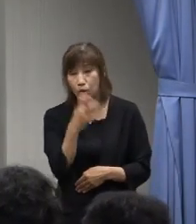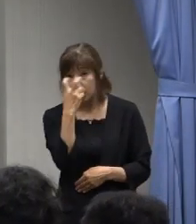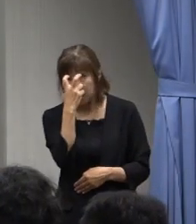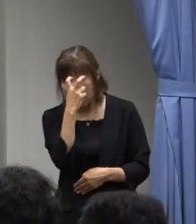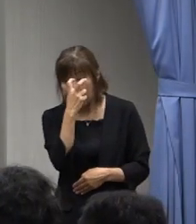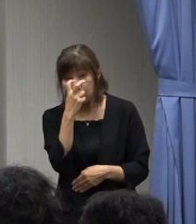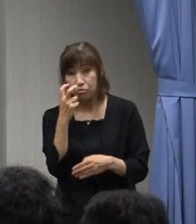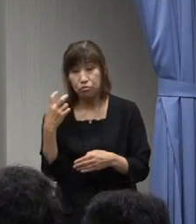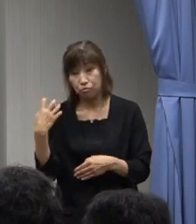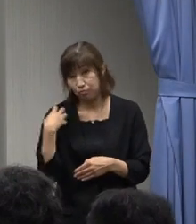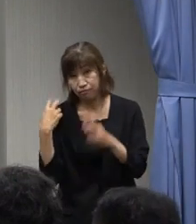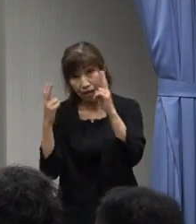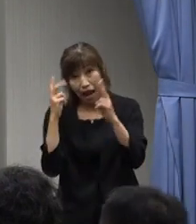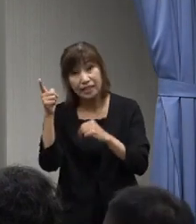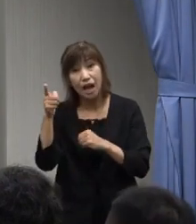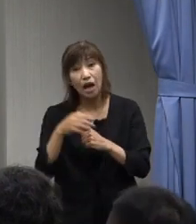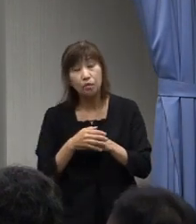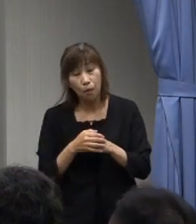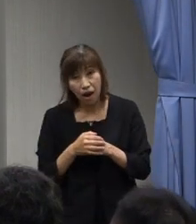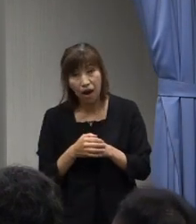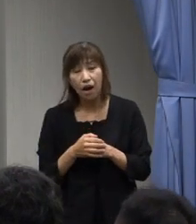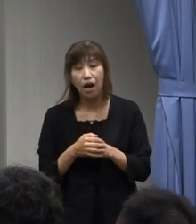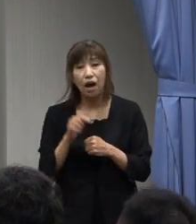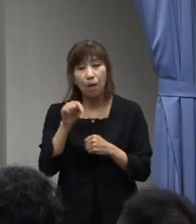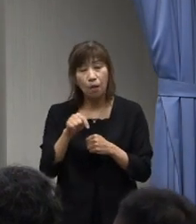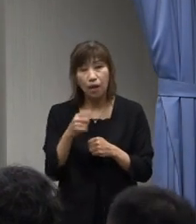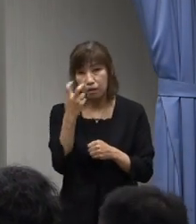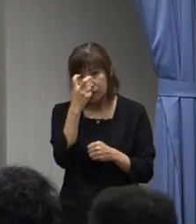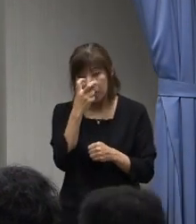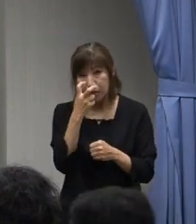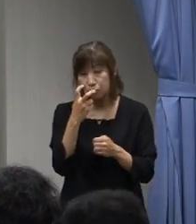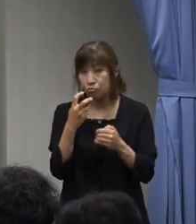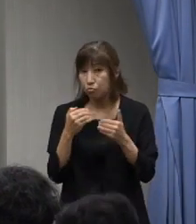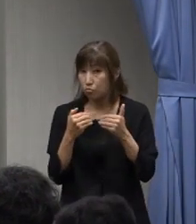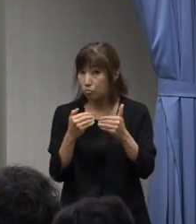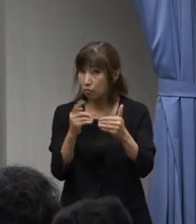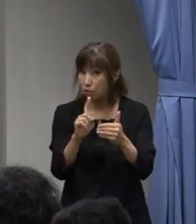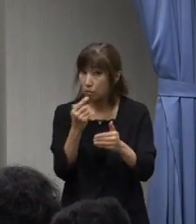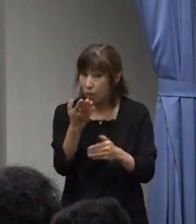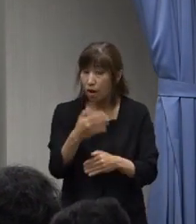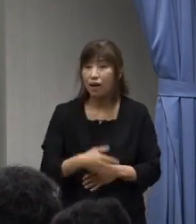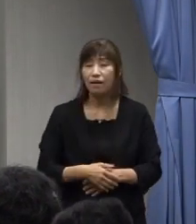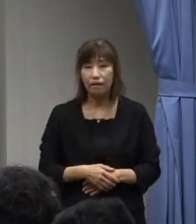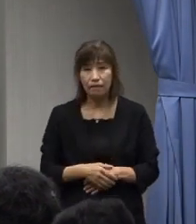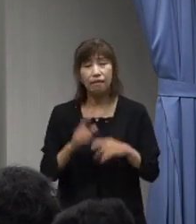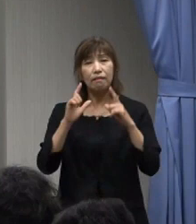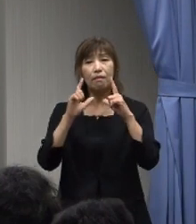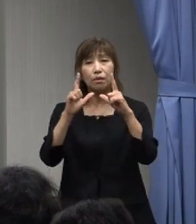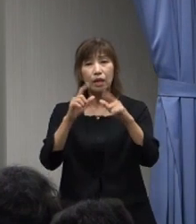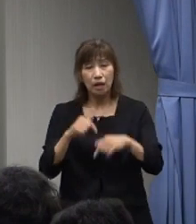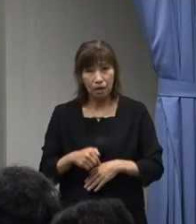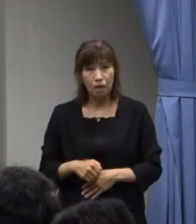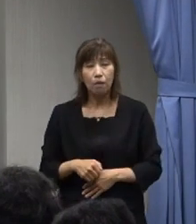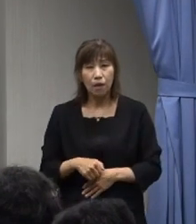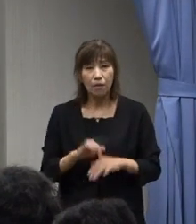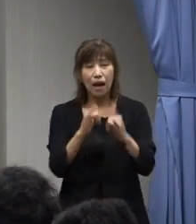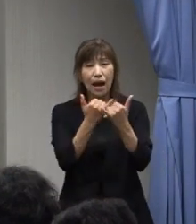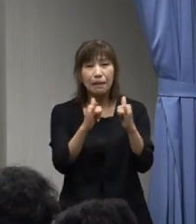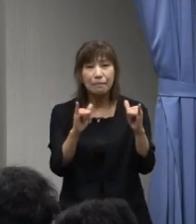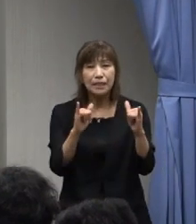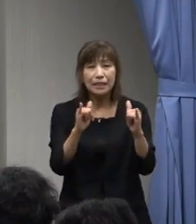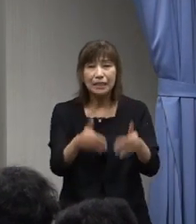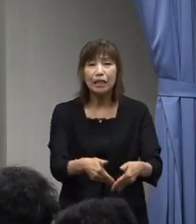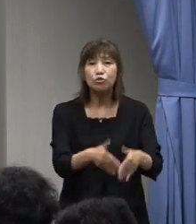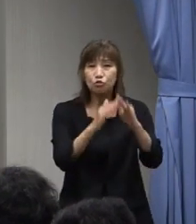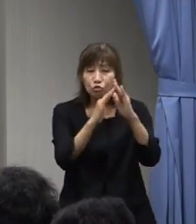成時点から検証していくというようなことが考えられますでしょうか。 もうすでにこれは民設民営である事業で、そ